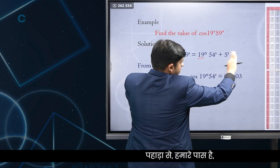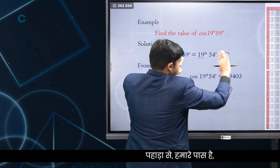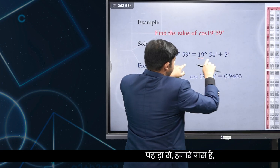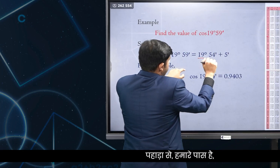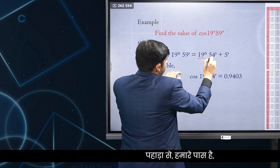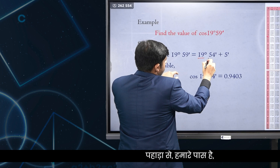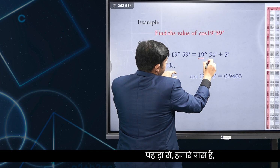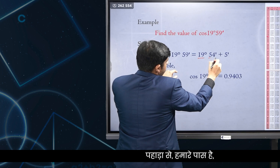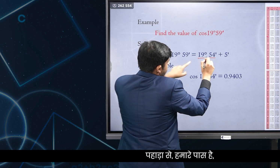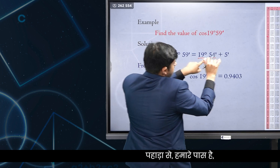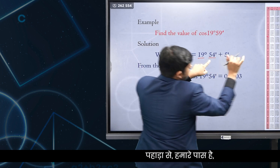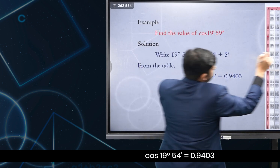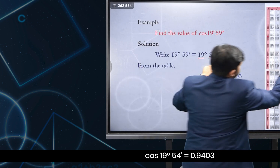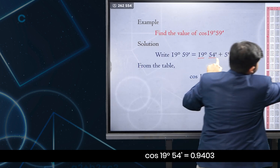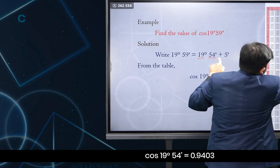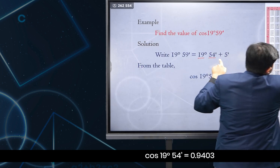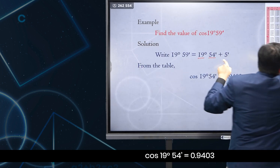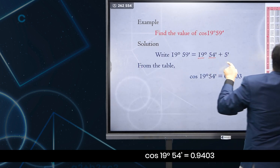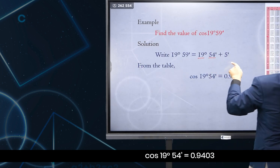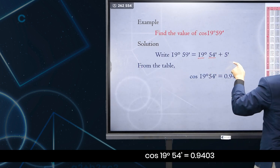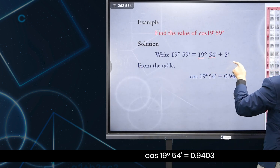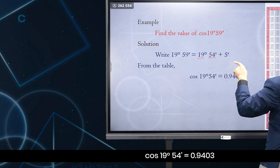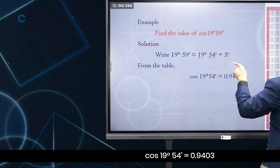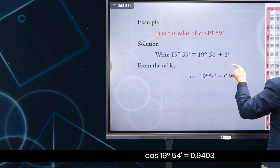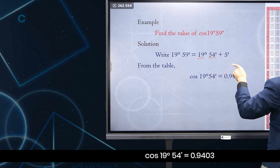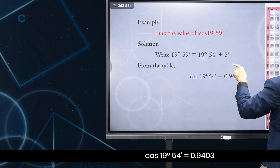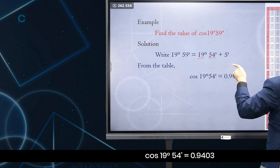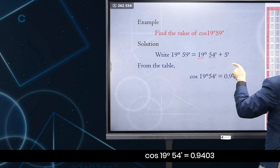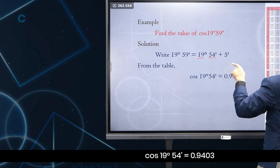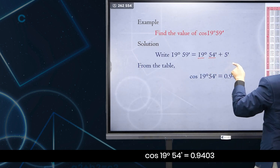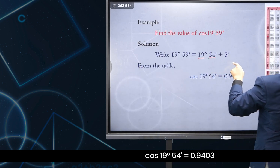पहाड़ा से हमारे पास है cos 19 डिग्री 54 मिनट इज इक्वल